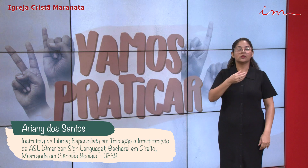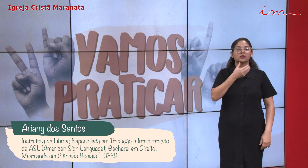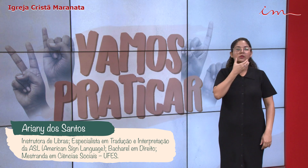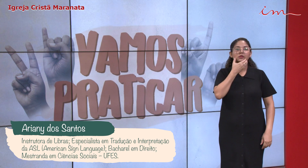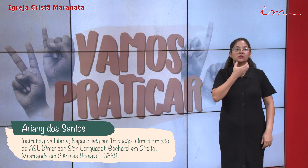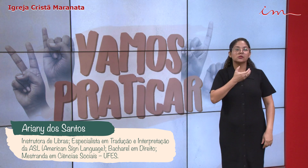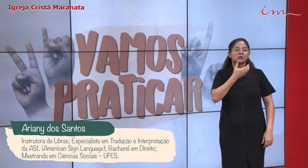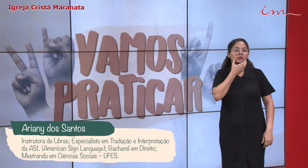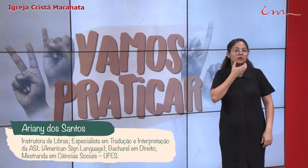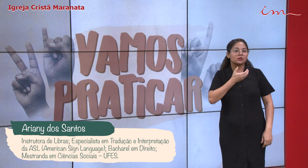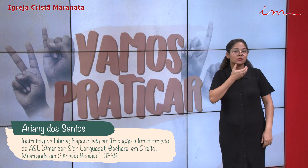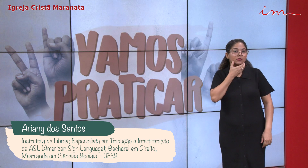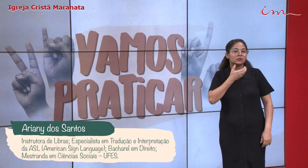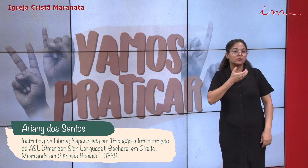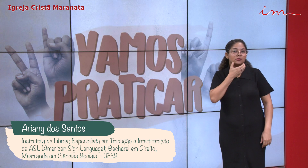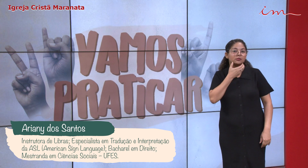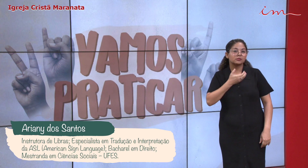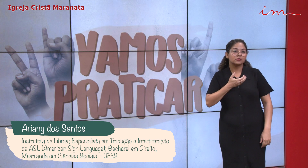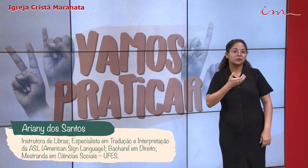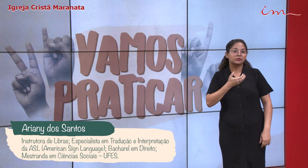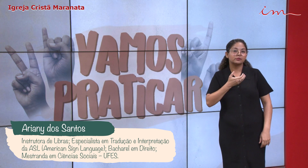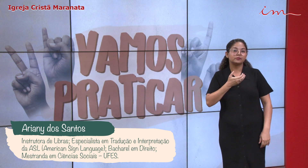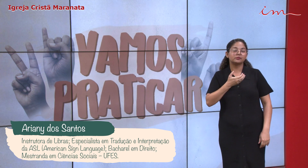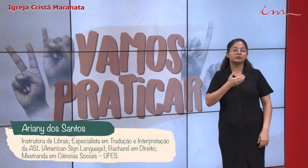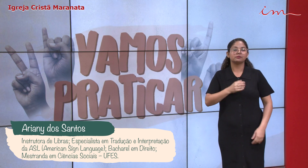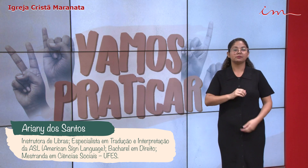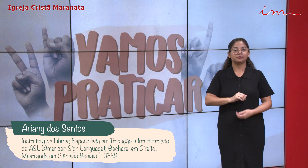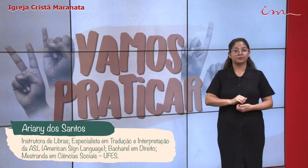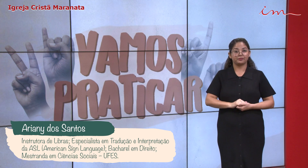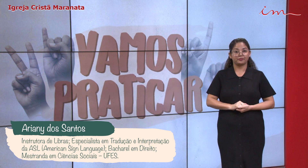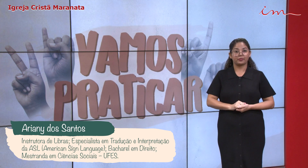novembro e dezembro.